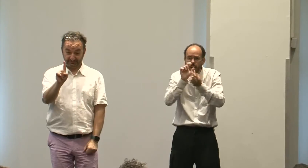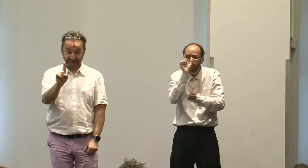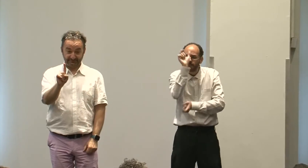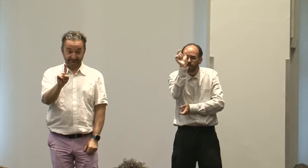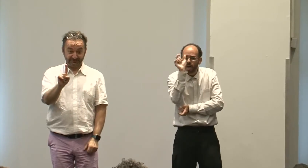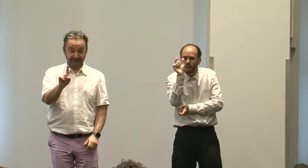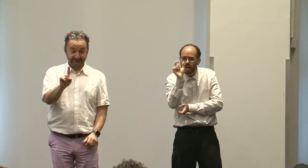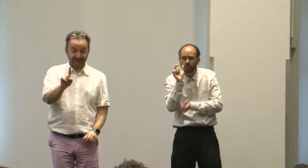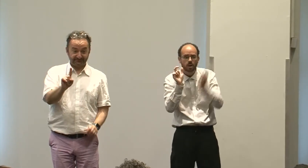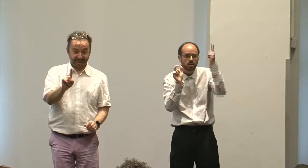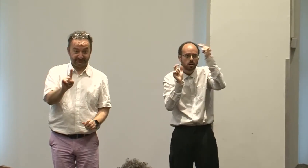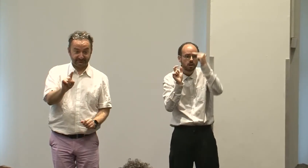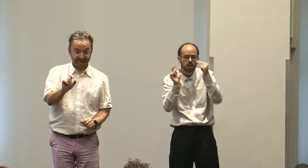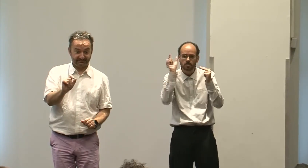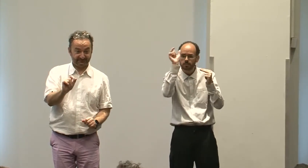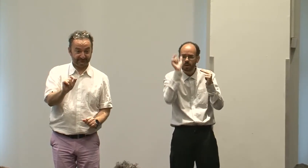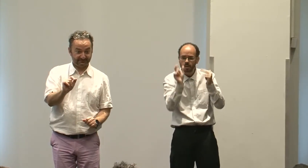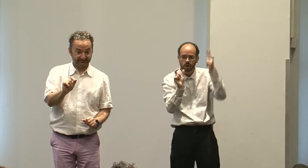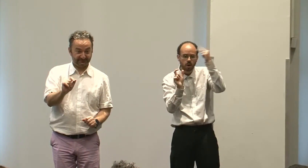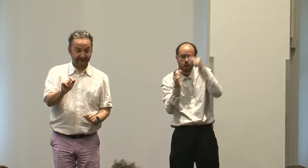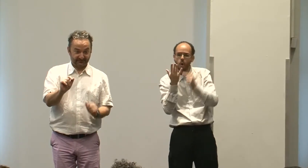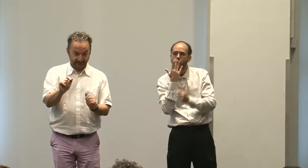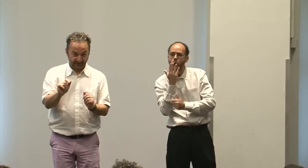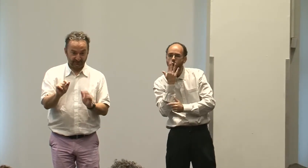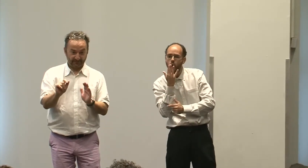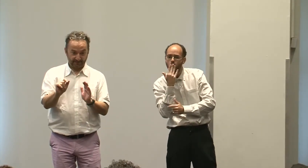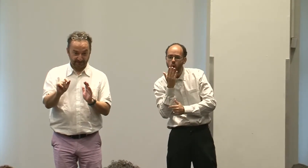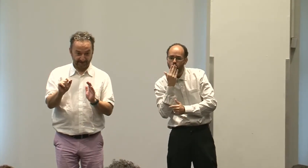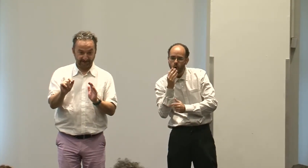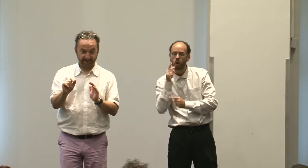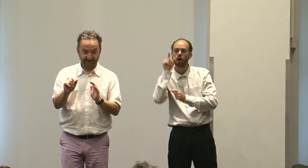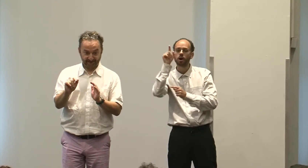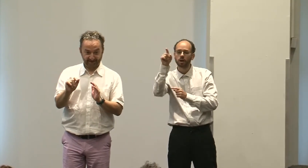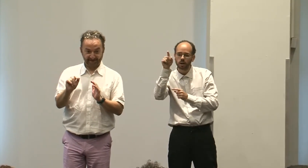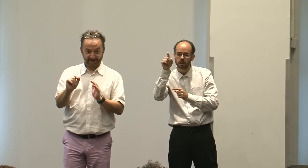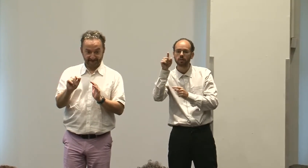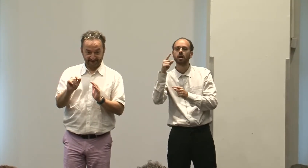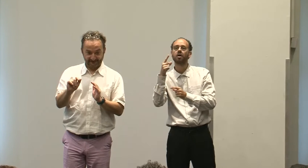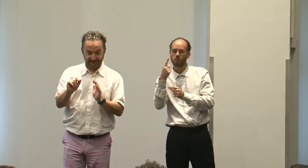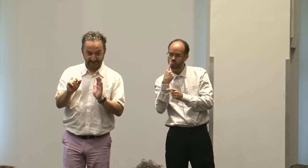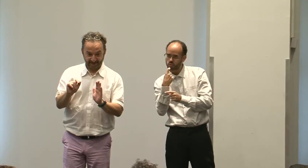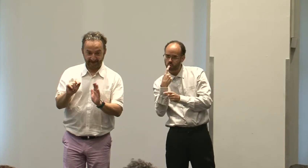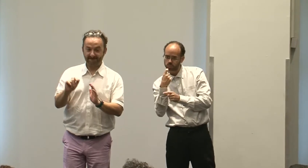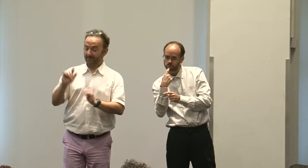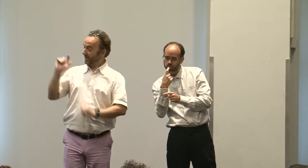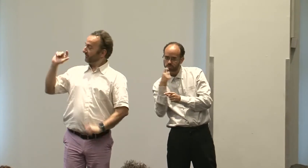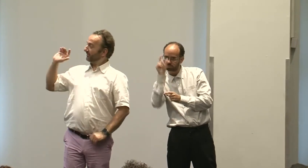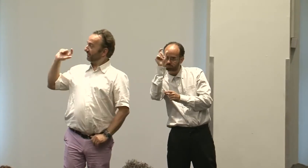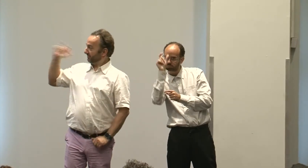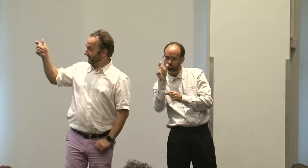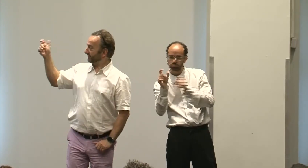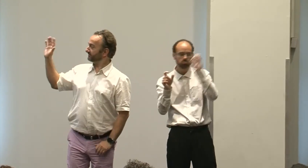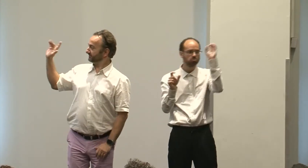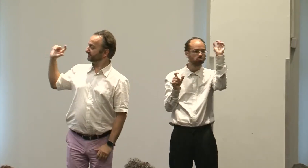trouxe para mim recortes de palavras, com desenhos e palavras.